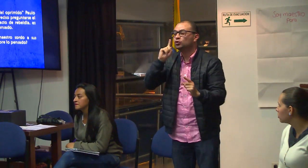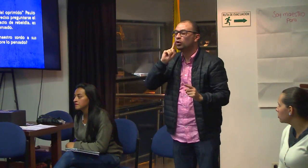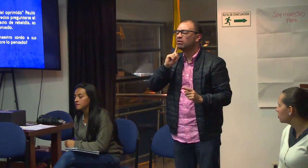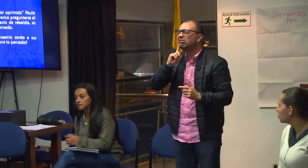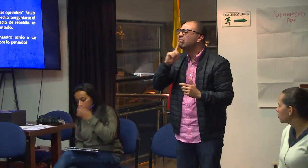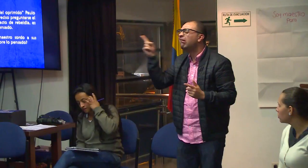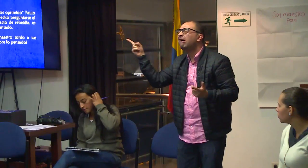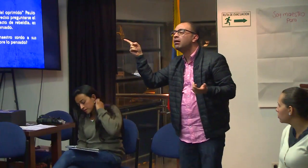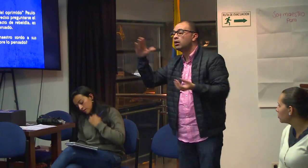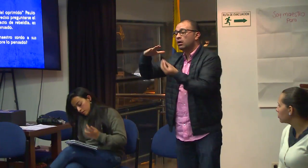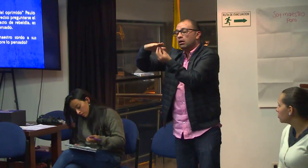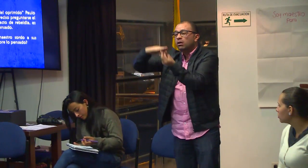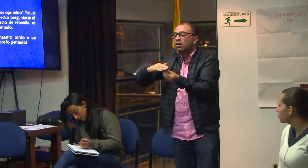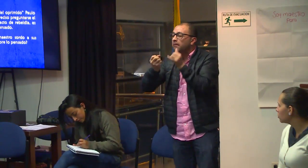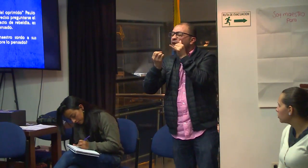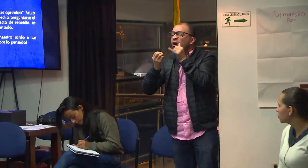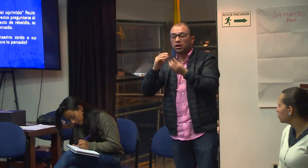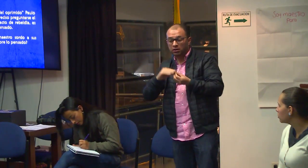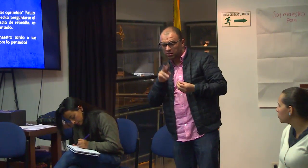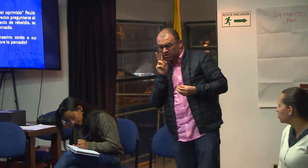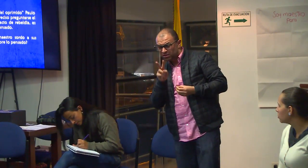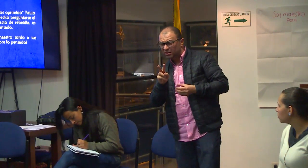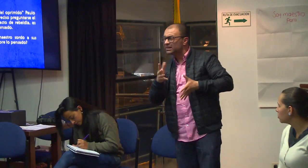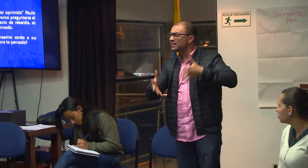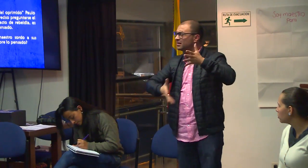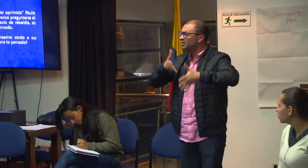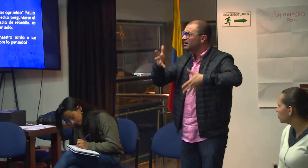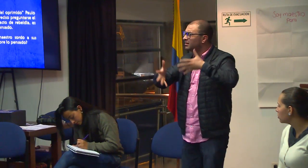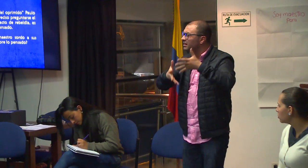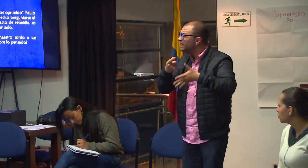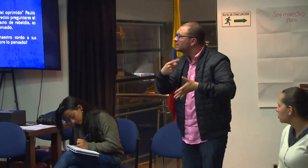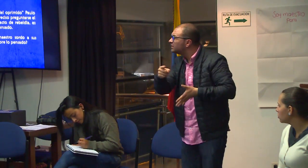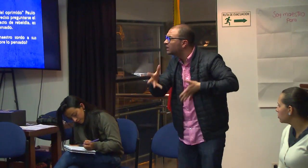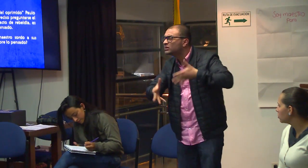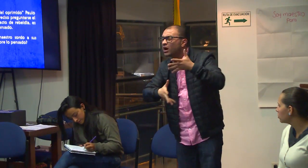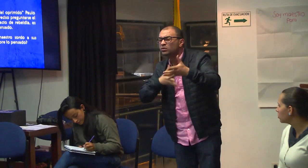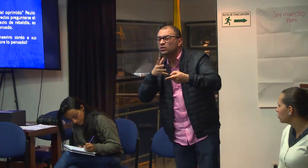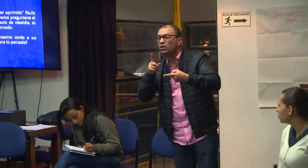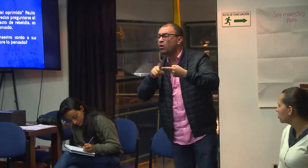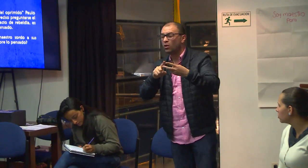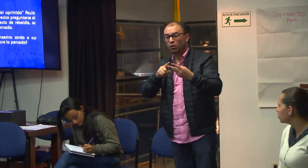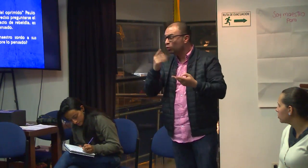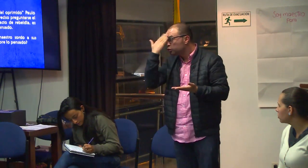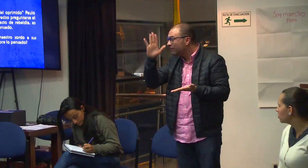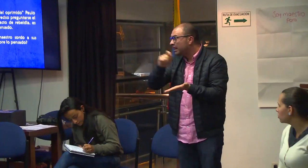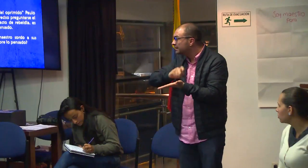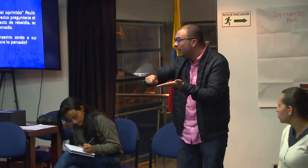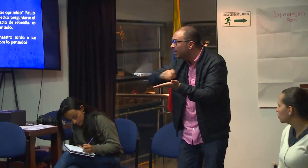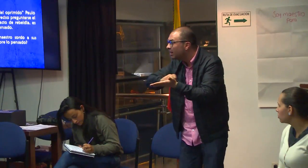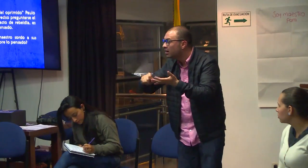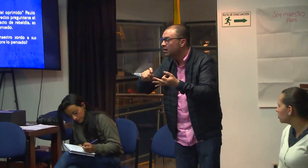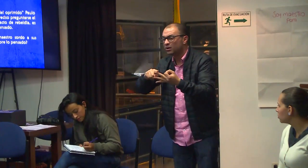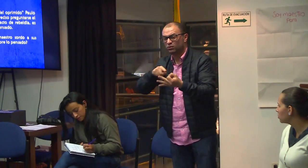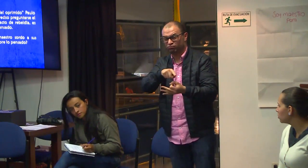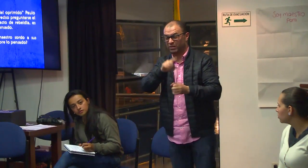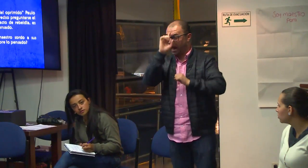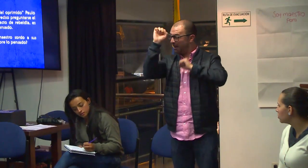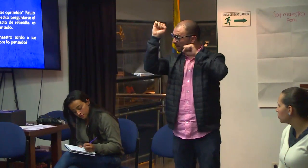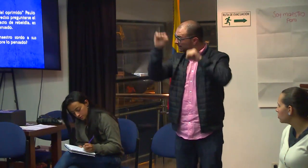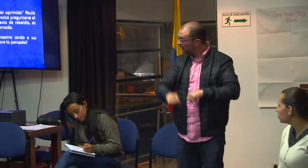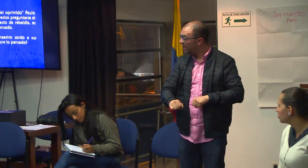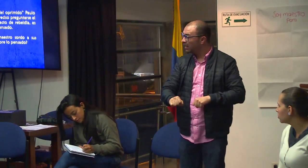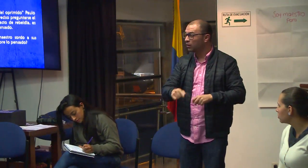bueno y es malo. Creo que lo que nos quieren llevar a pensarnos es, en el caso nuestro, ¿qué